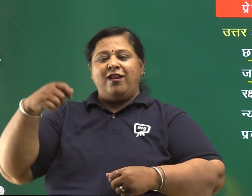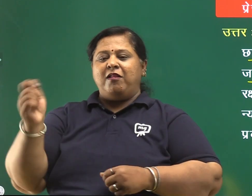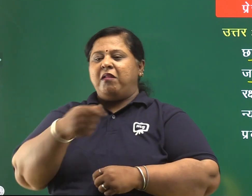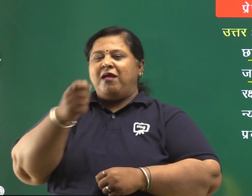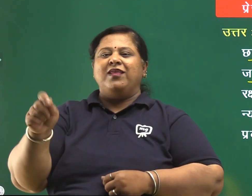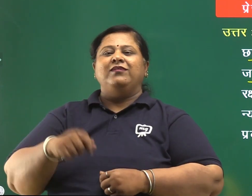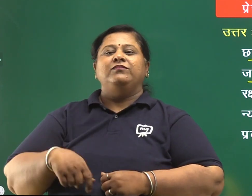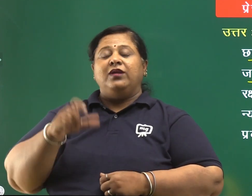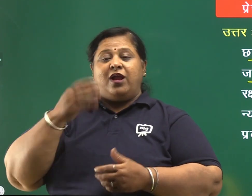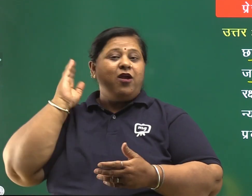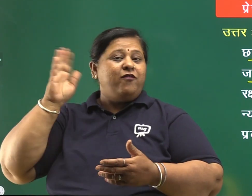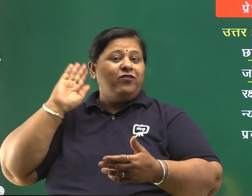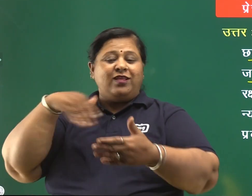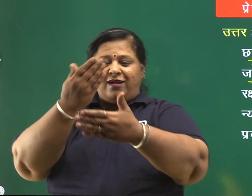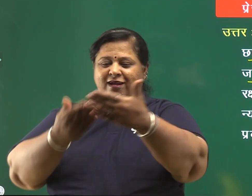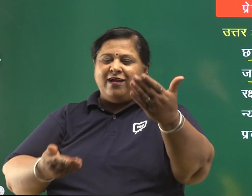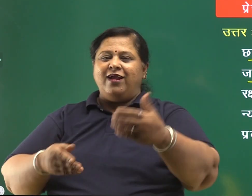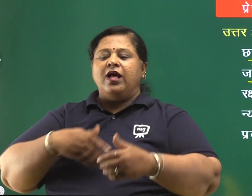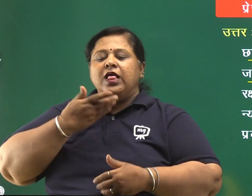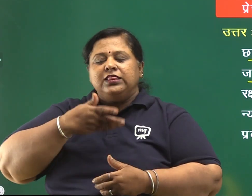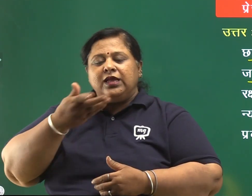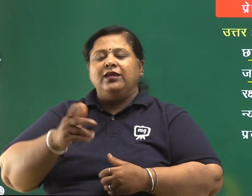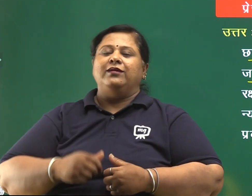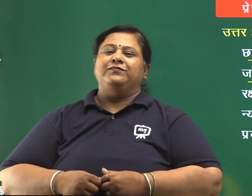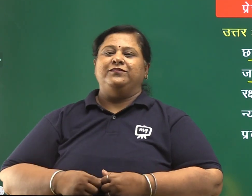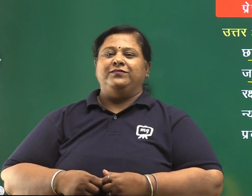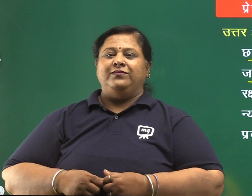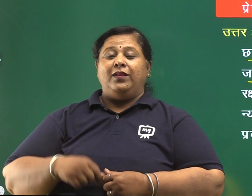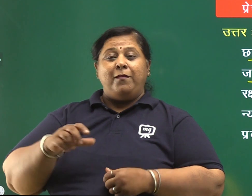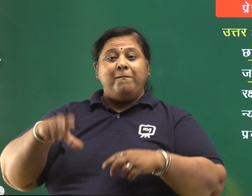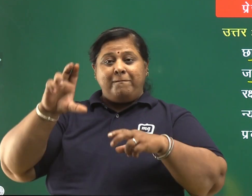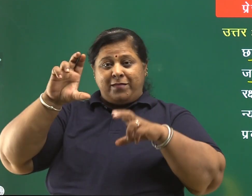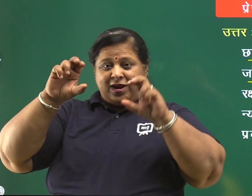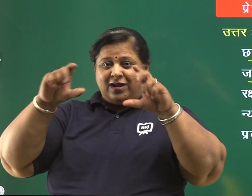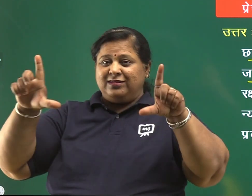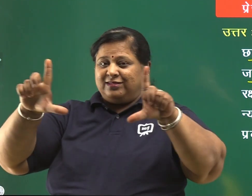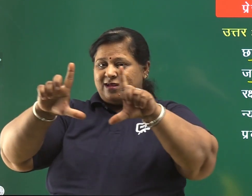कविता का अध्ययन किया। पाठ का सार,